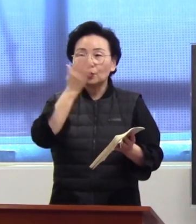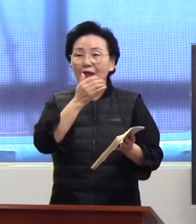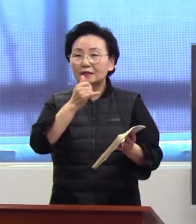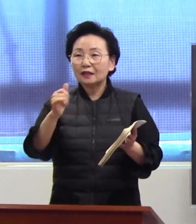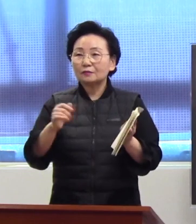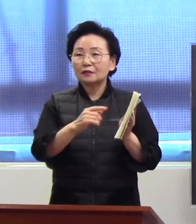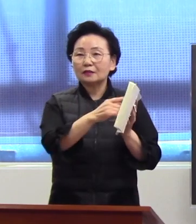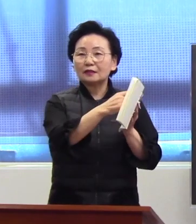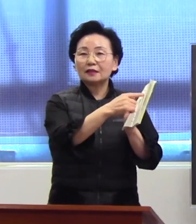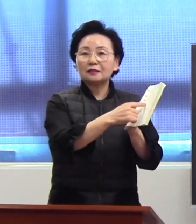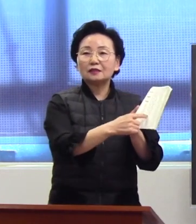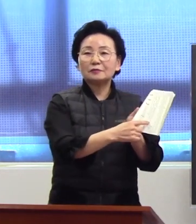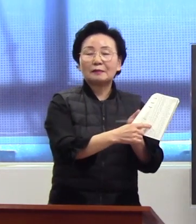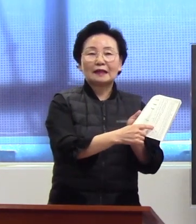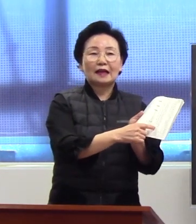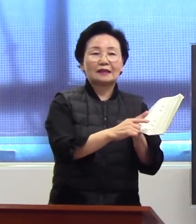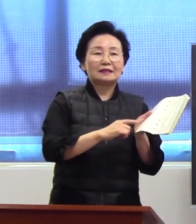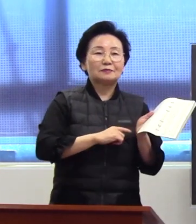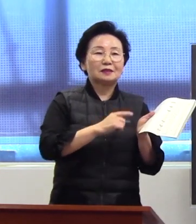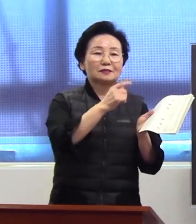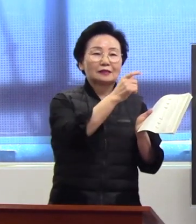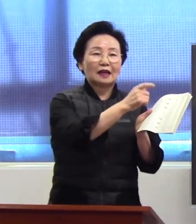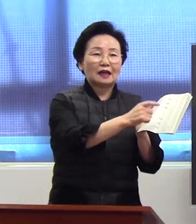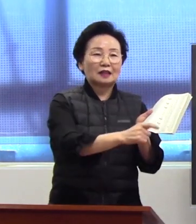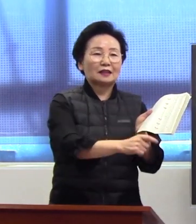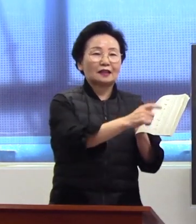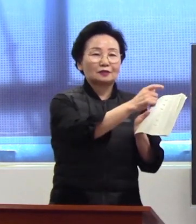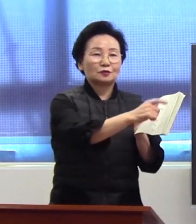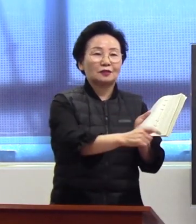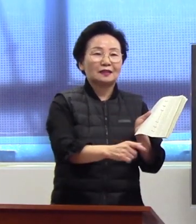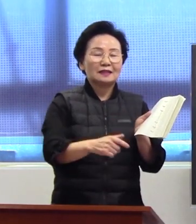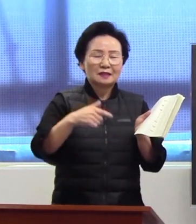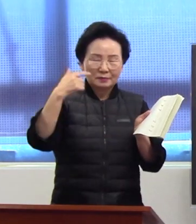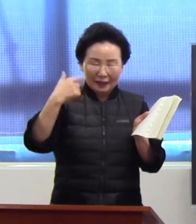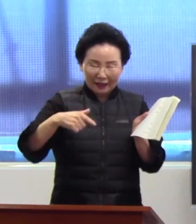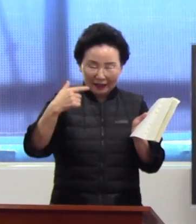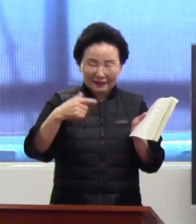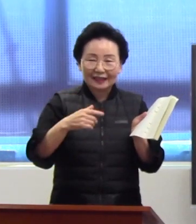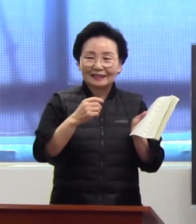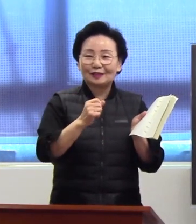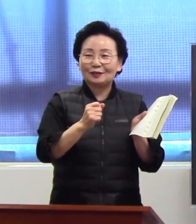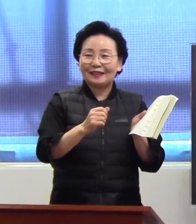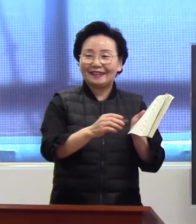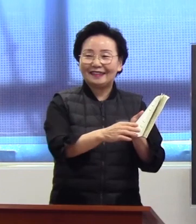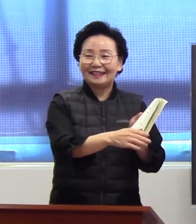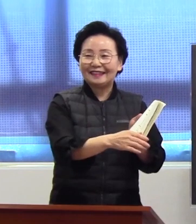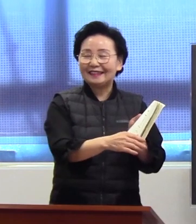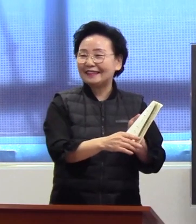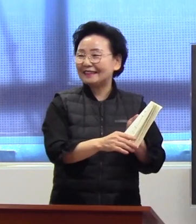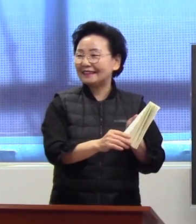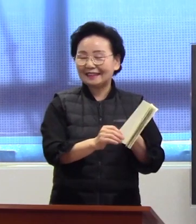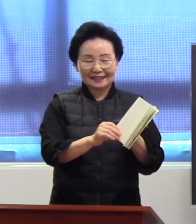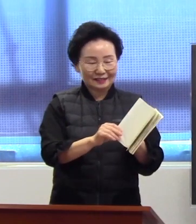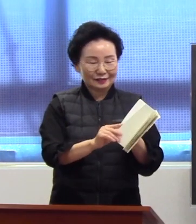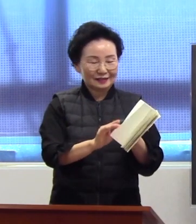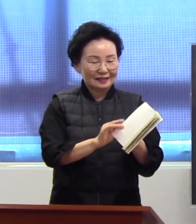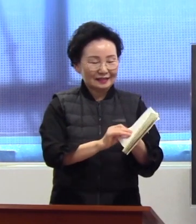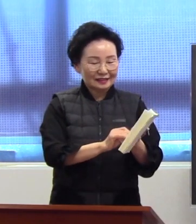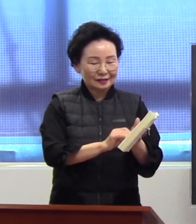농아 사람들, 이렇게 이름이 많아. 이름이 쫙 해가지고 맨날 기도해. 이렇게 지금